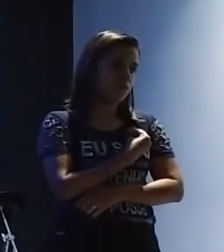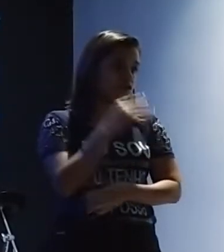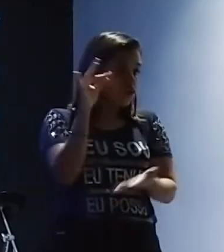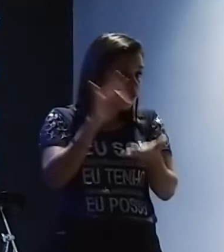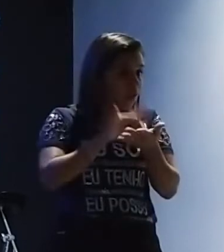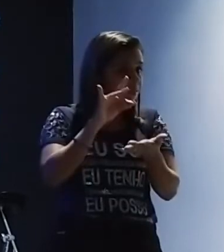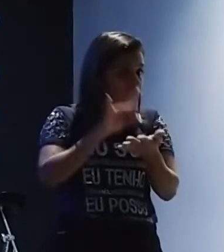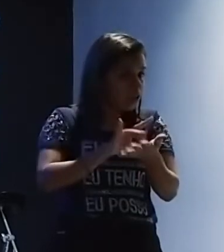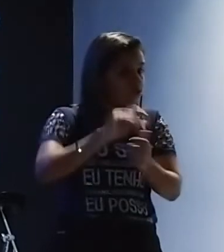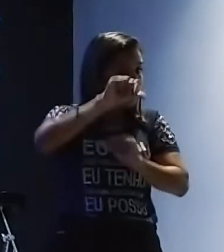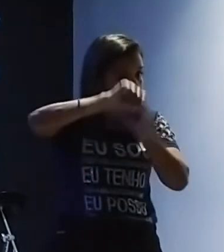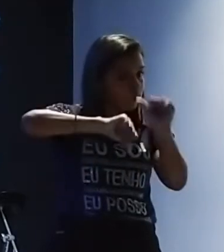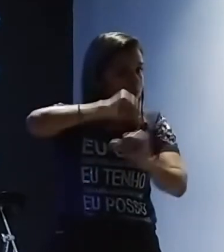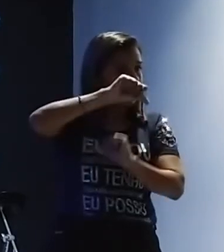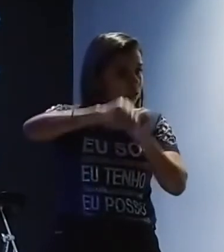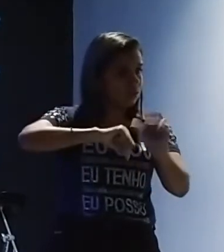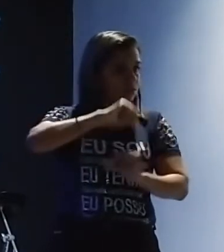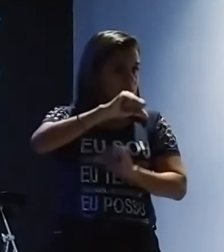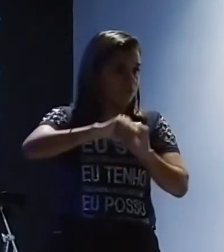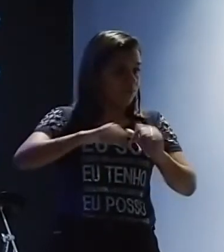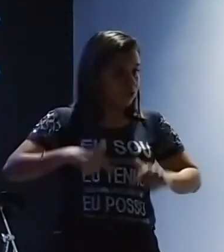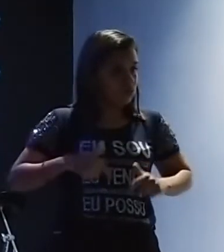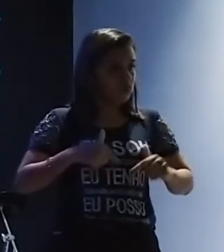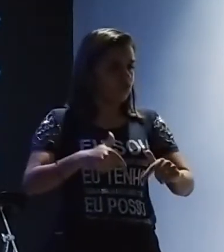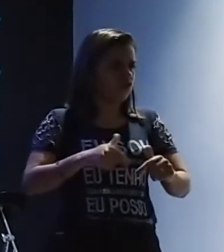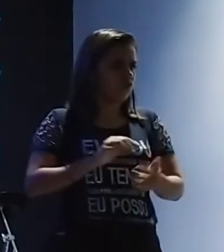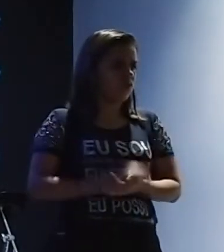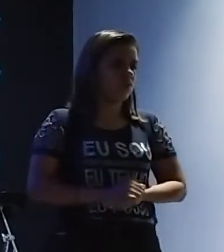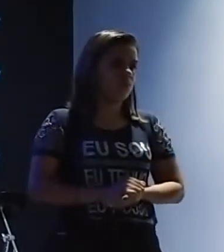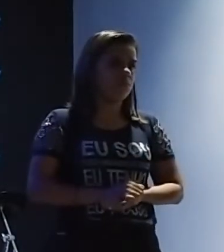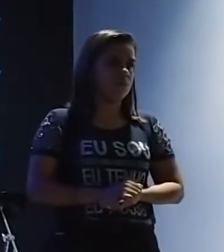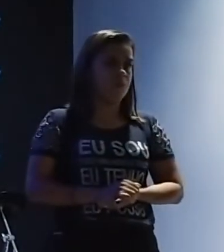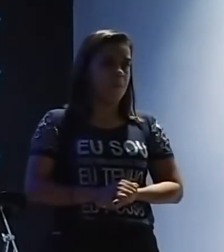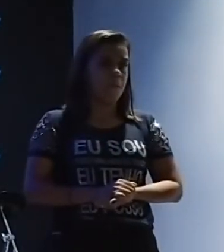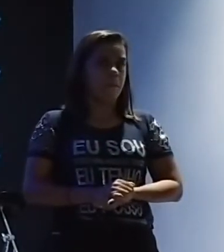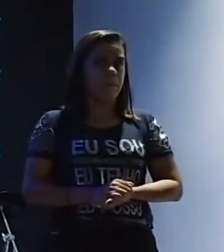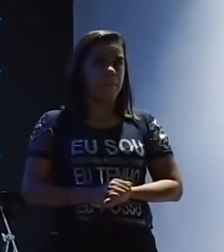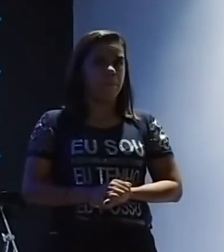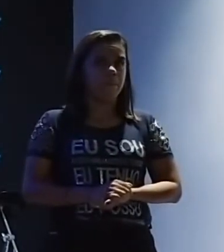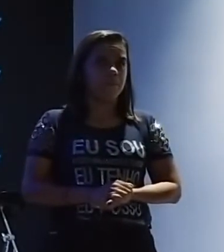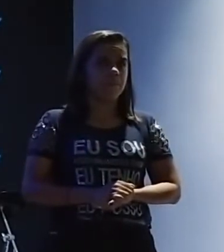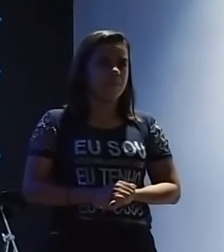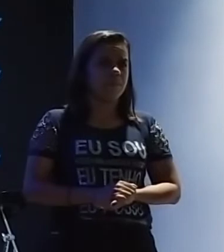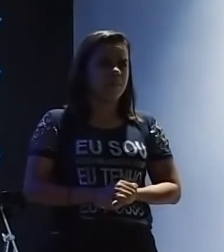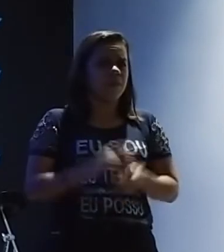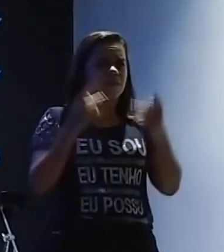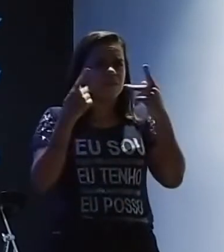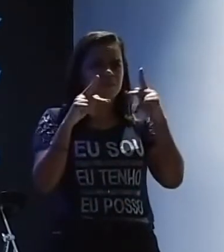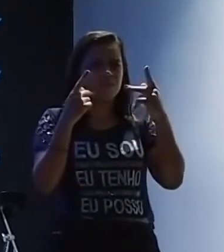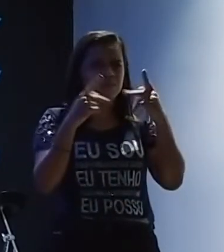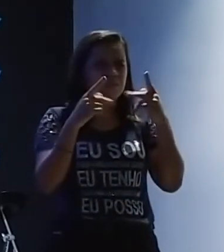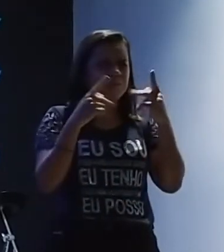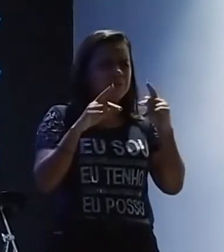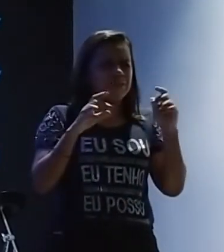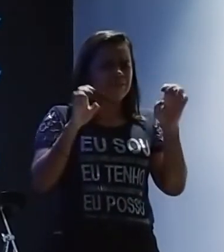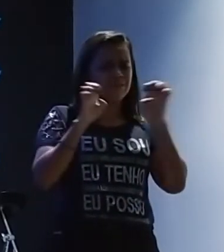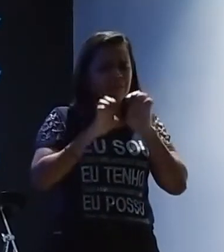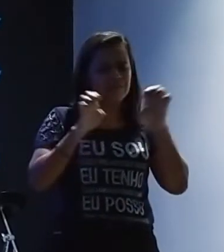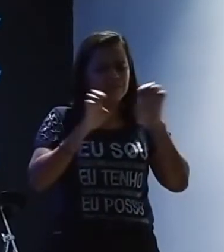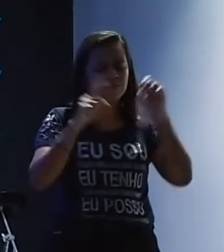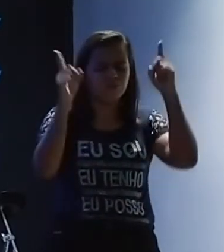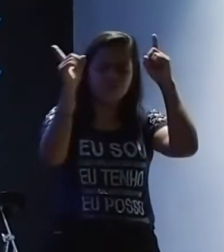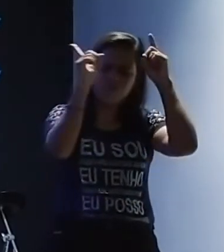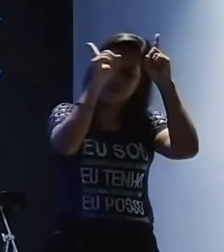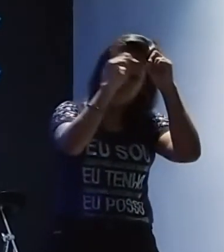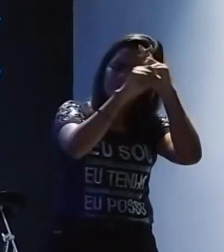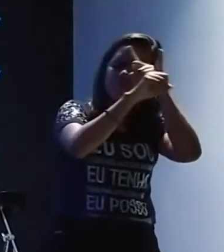mudar tudo. Ah, irmão, para você pregou um evangelho difícil,